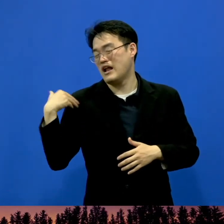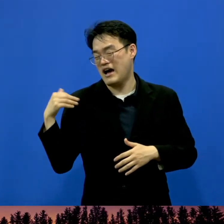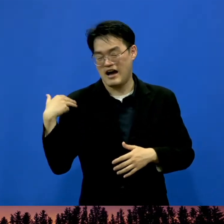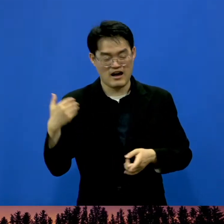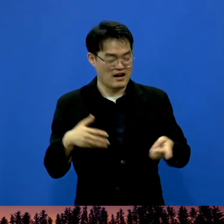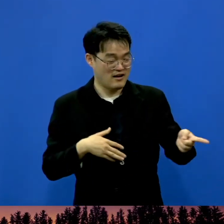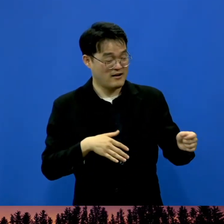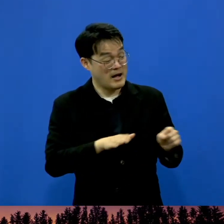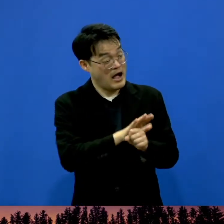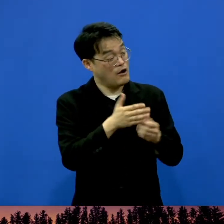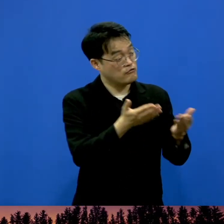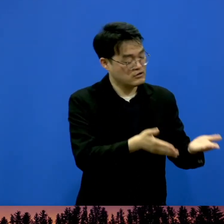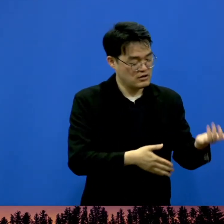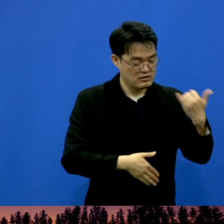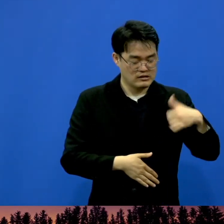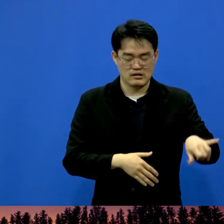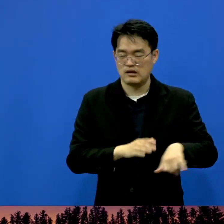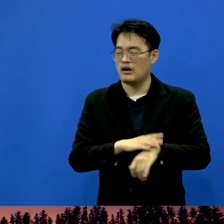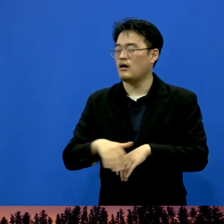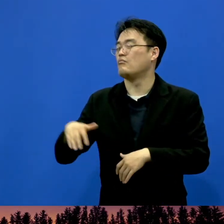몰라요.